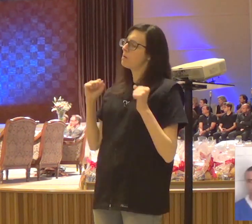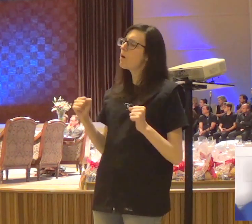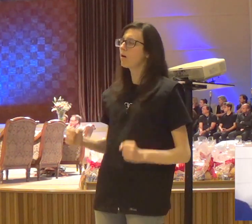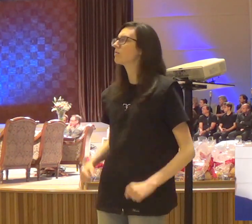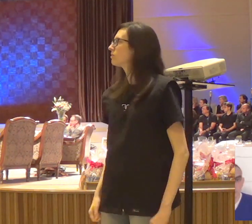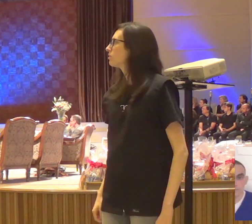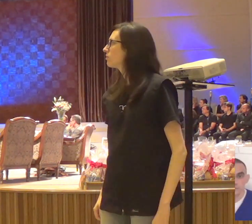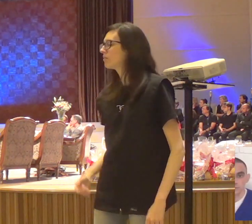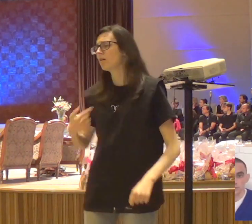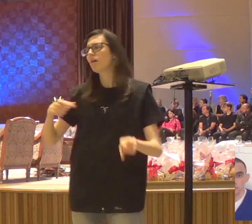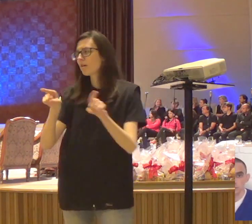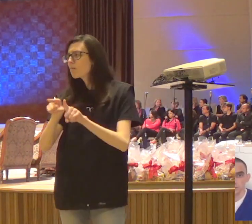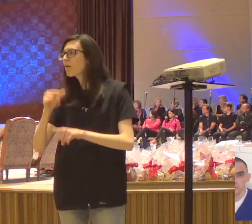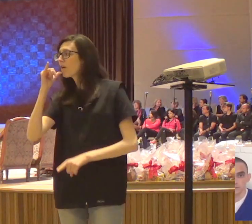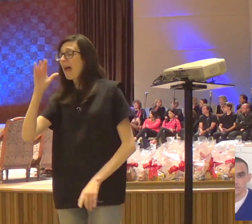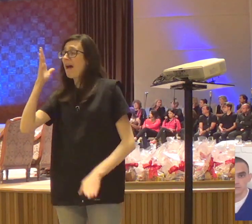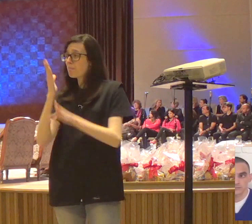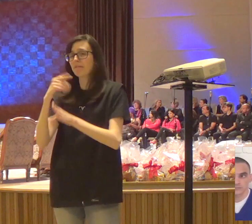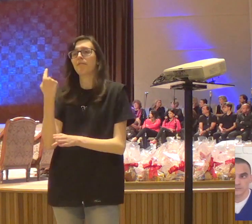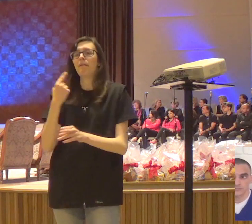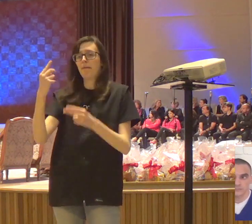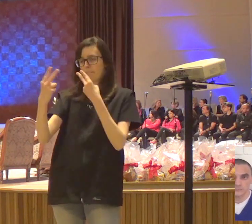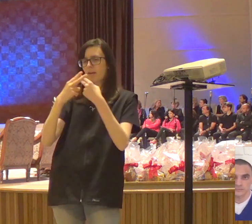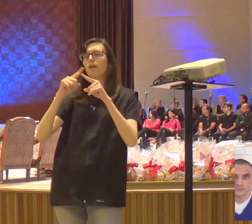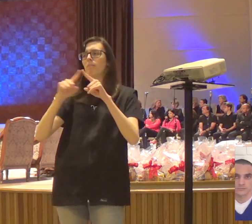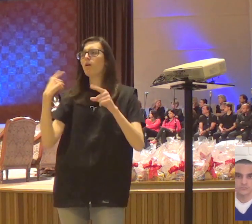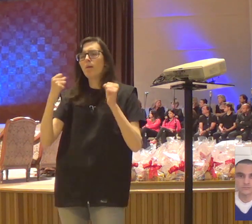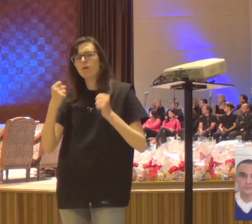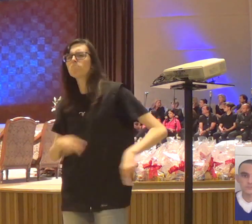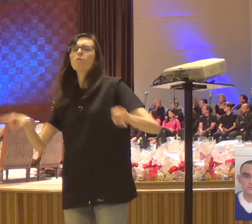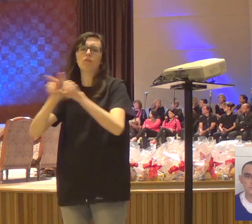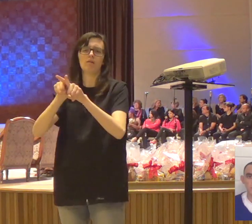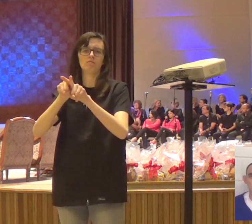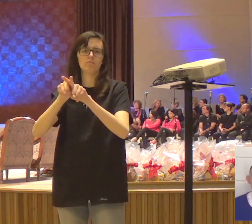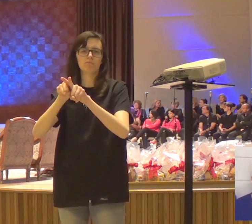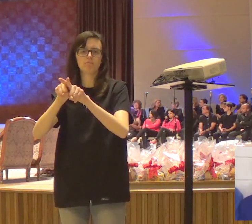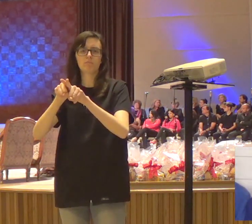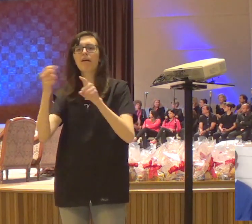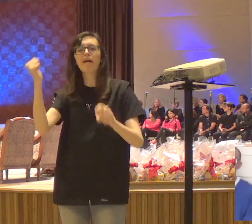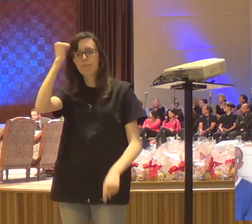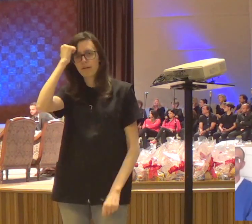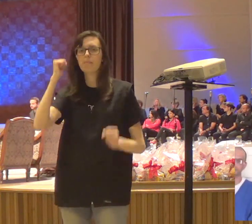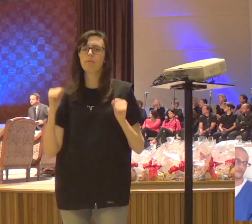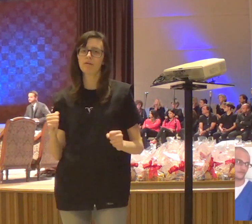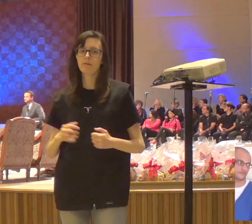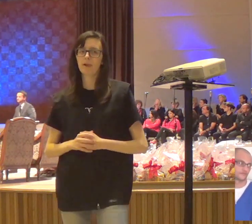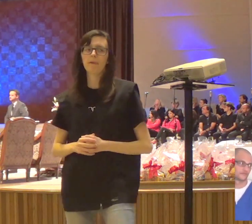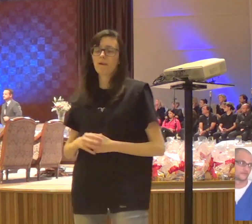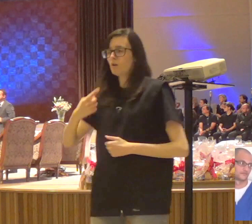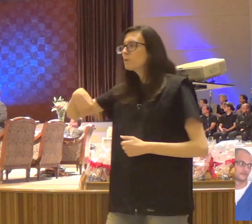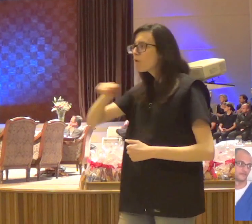Como eu disse, que apesar da gente estar nesse lugar, a gente é capaz de se recuperar. Nós somos seres